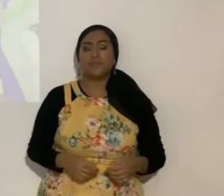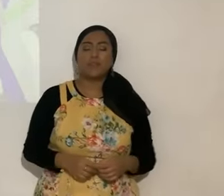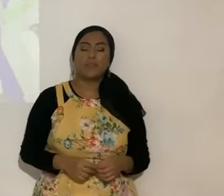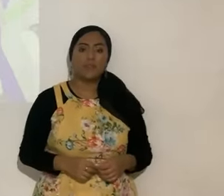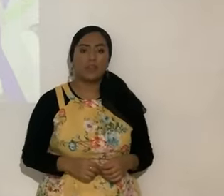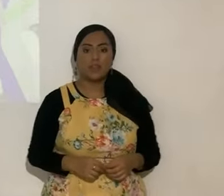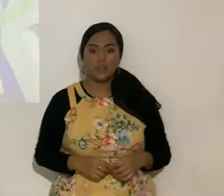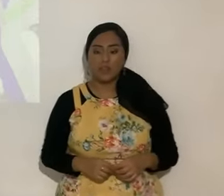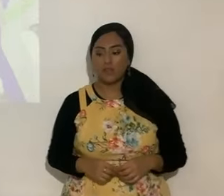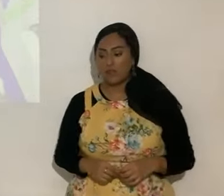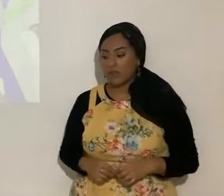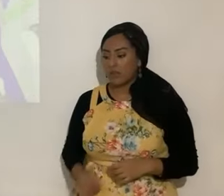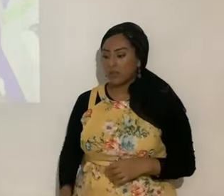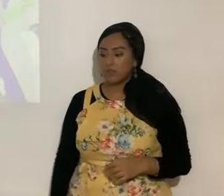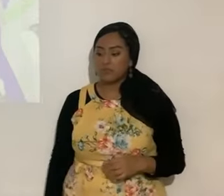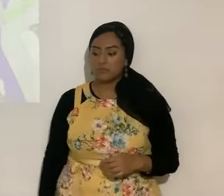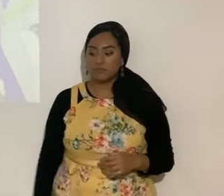a ver,